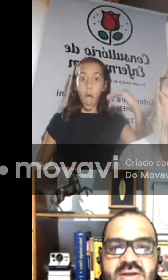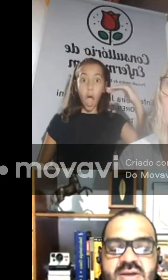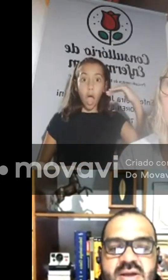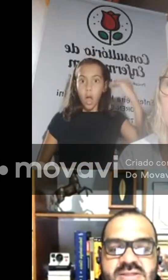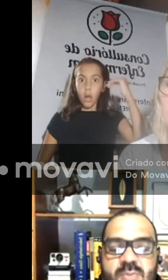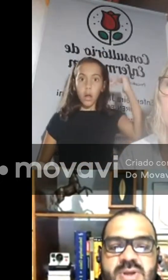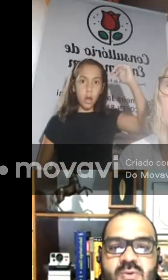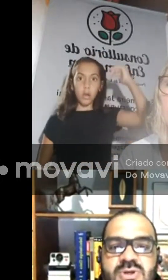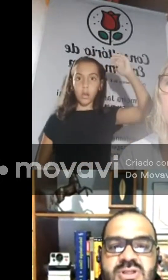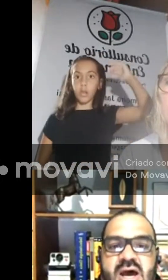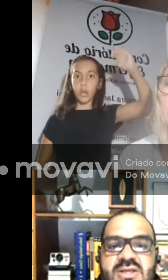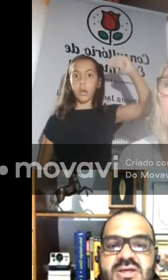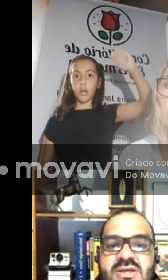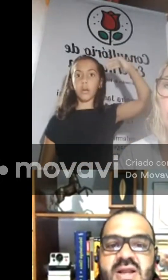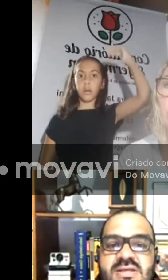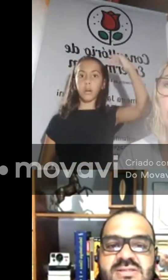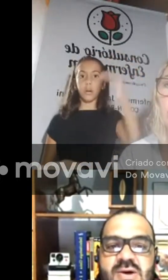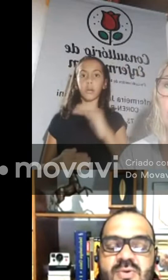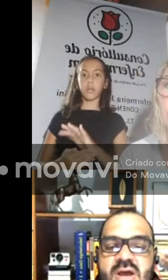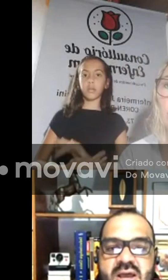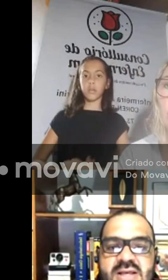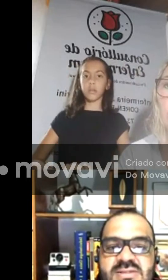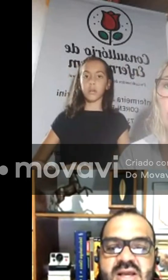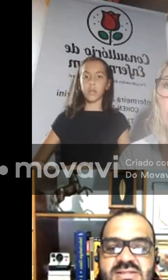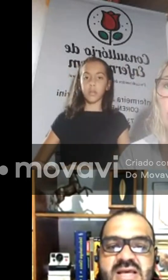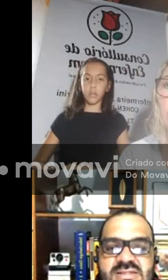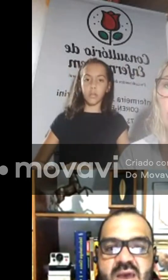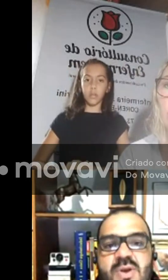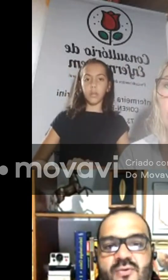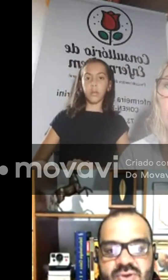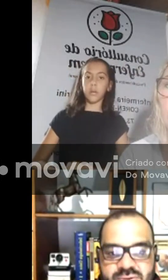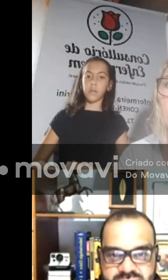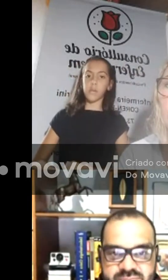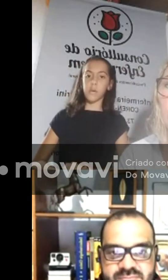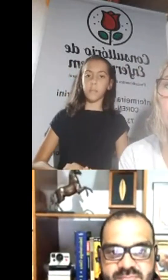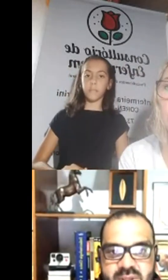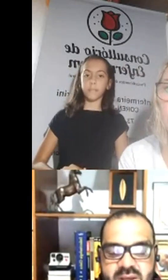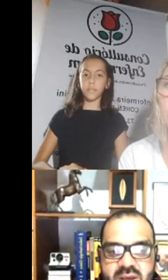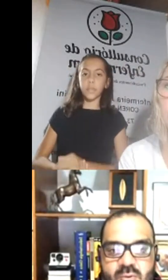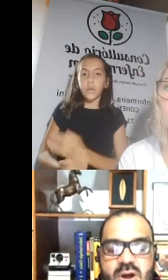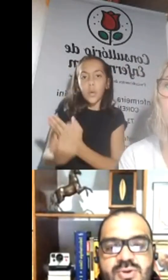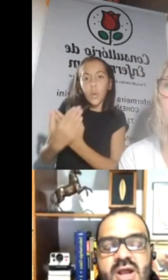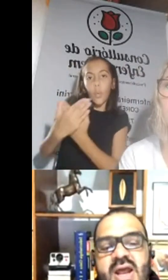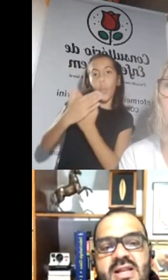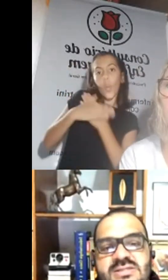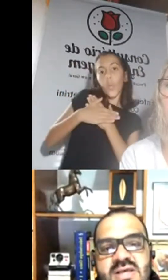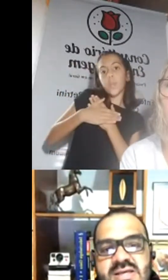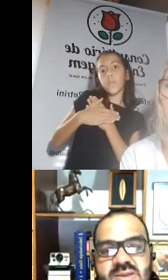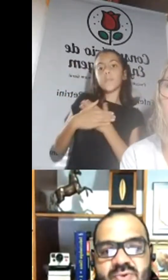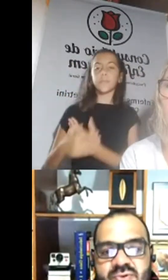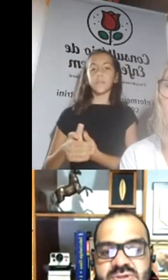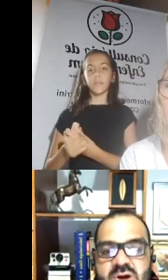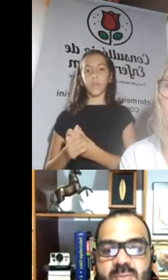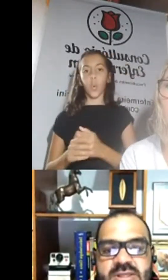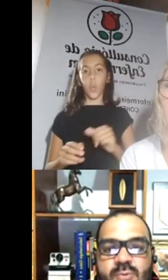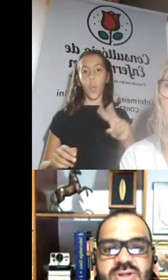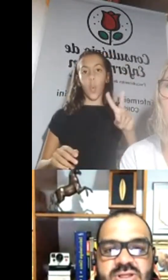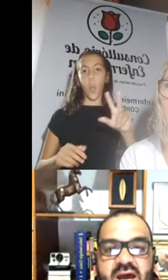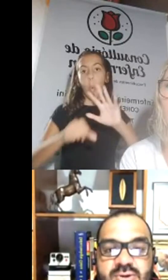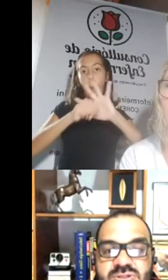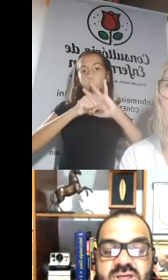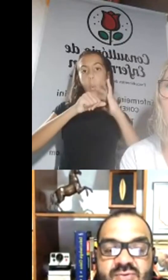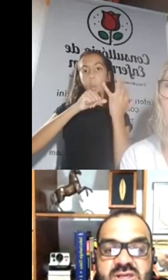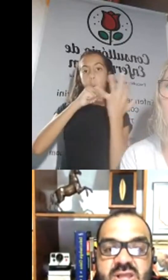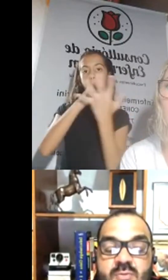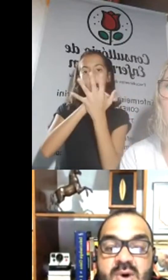quantidade. Eles aumentam a quantidade e eles recebem o vírus. Quando eles recebem o vírus e aumenta a